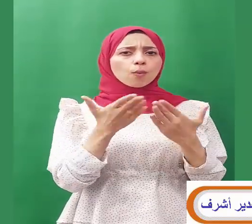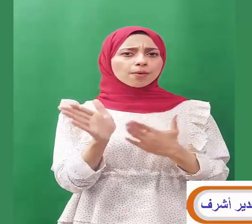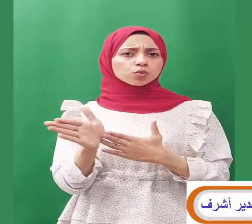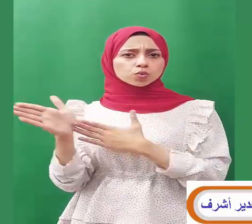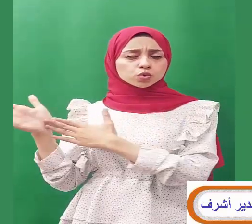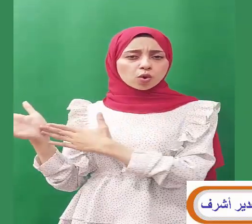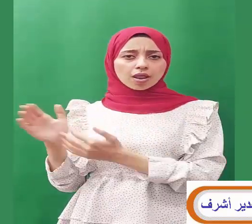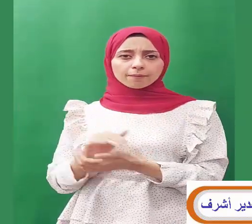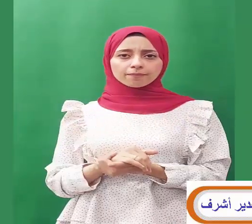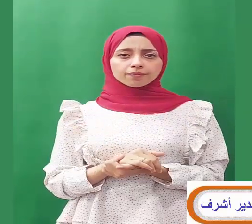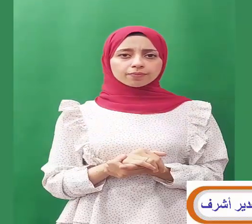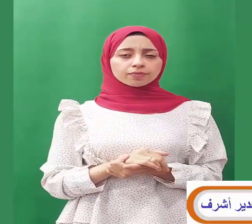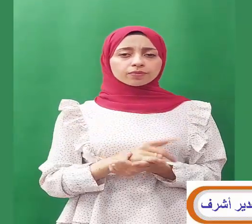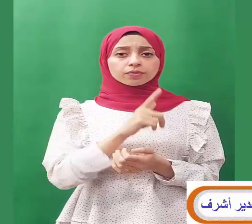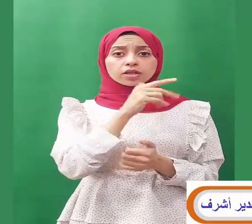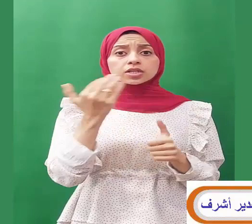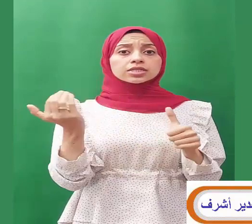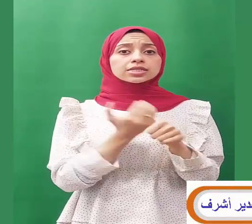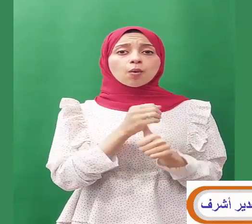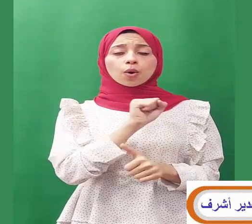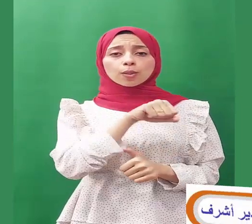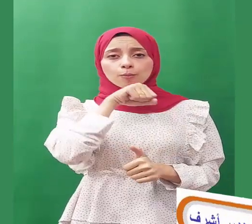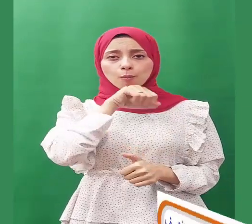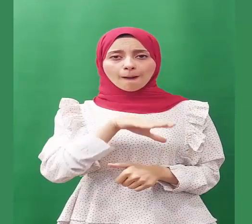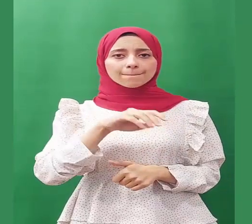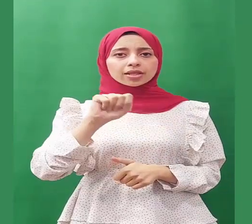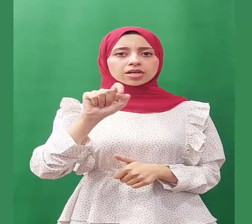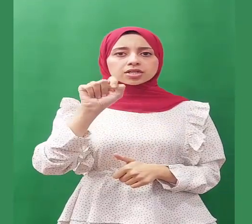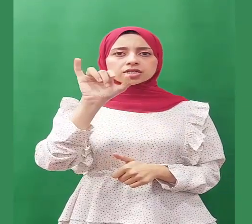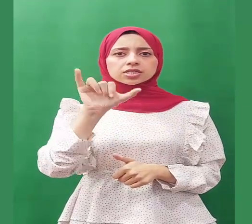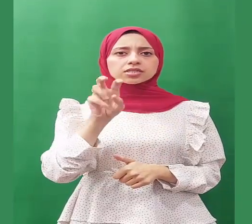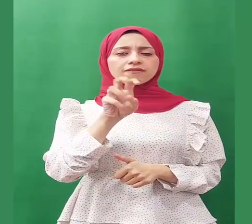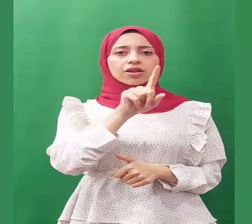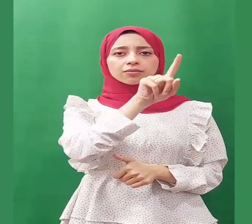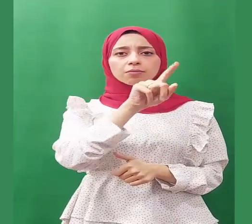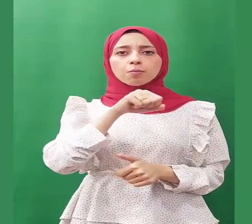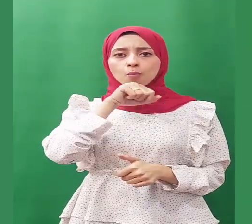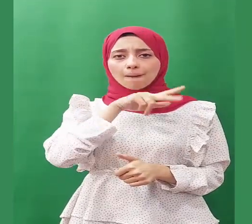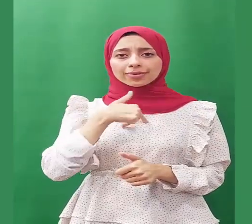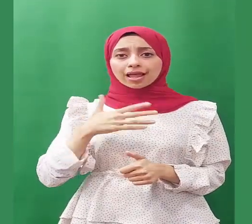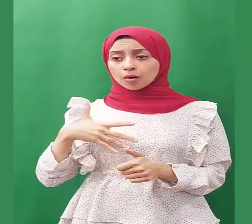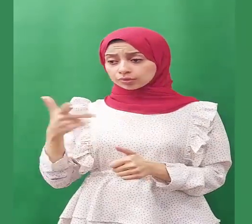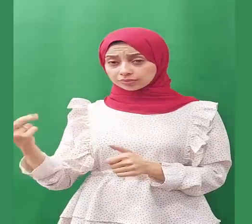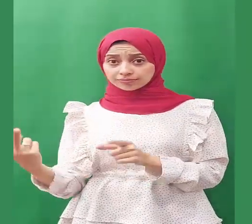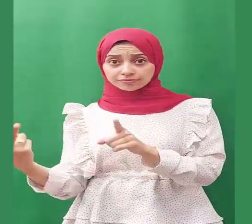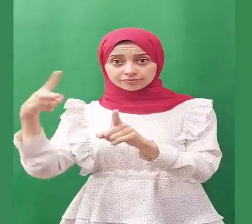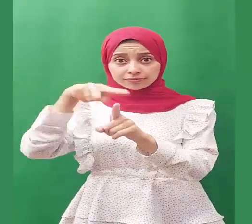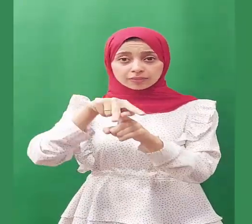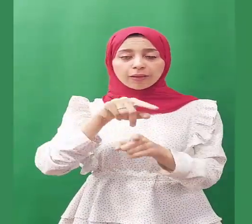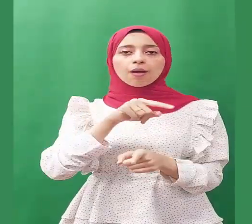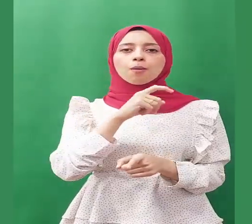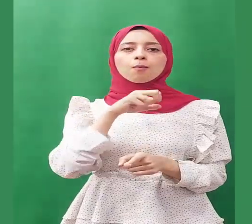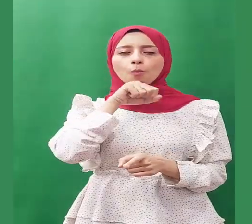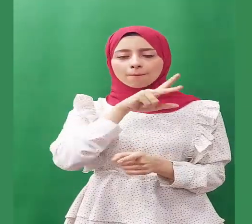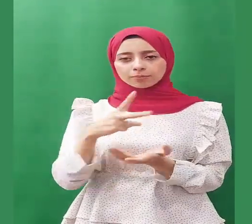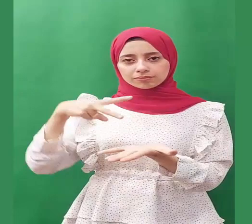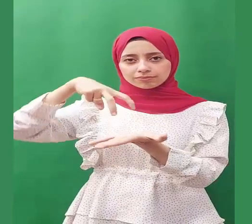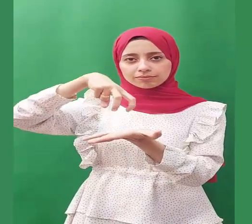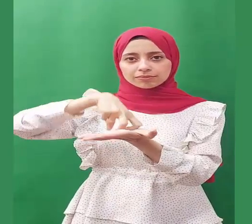ان يضع لزوجه صفيه رضي الله عنها ركبته اذا ارا ان تركب بعيرها فتضع